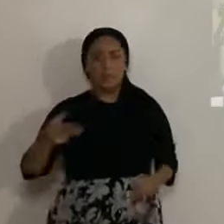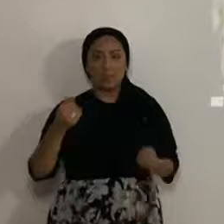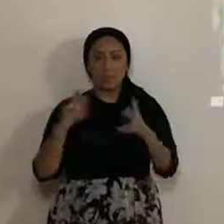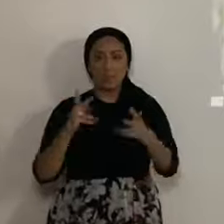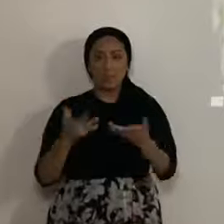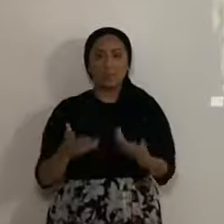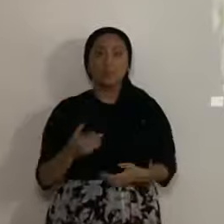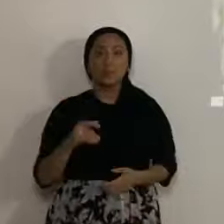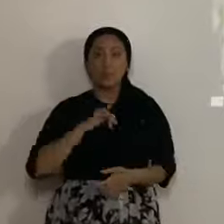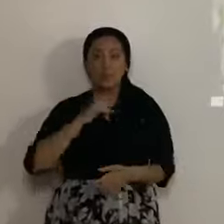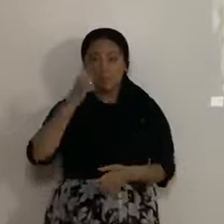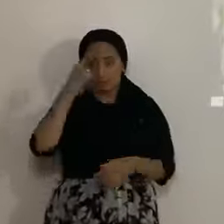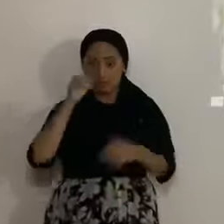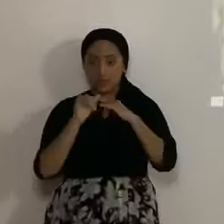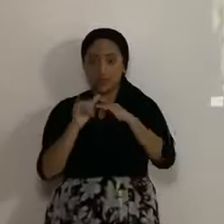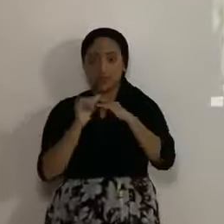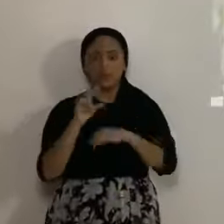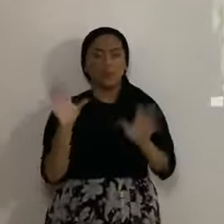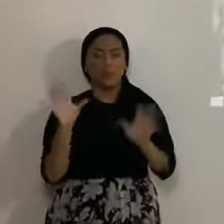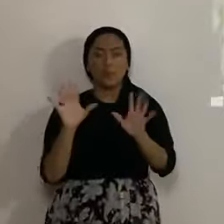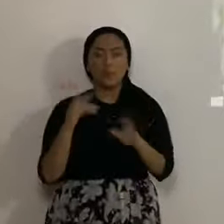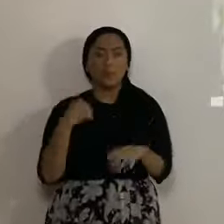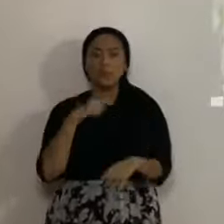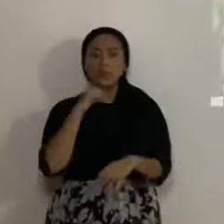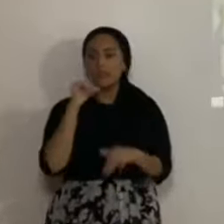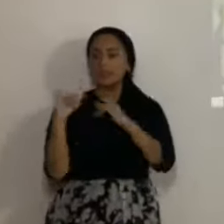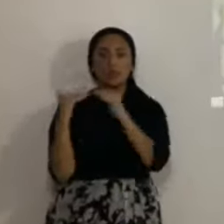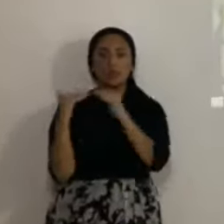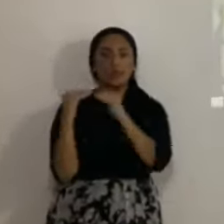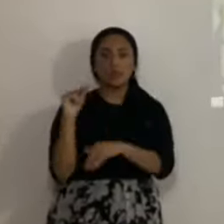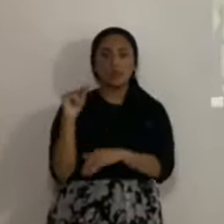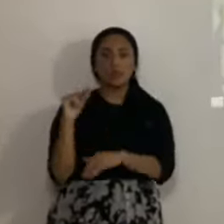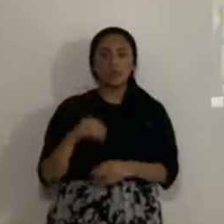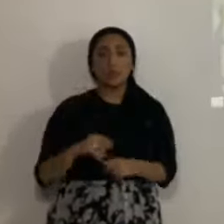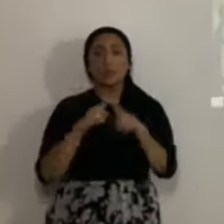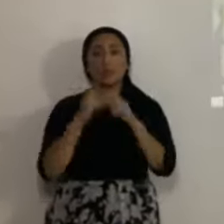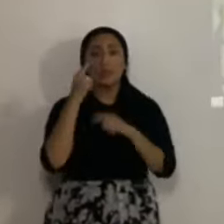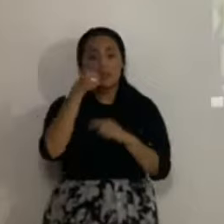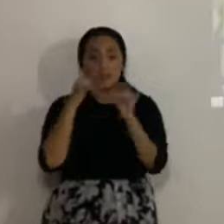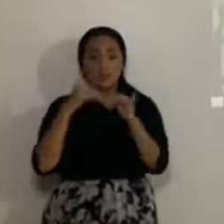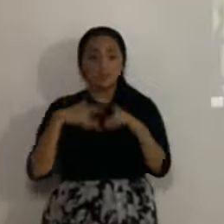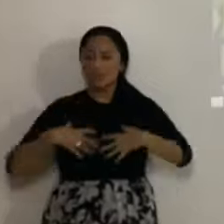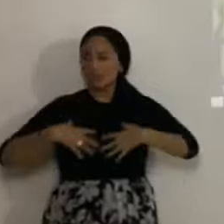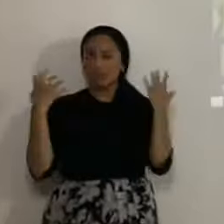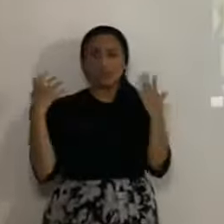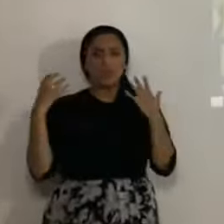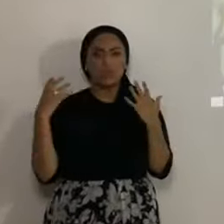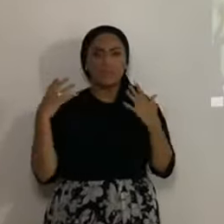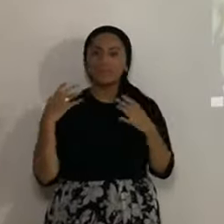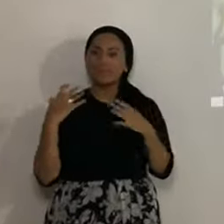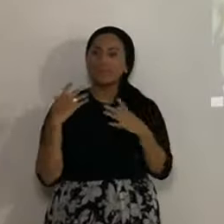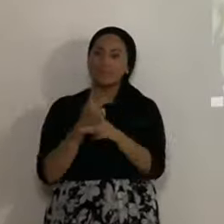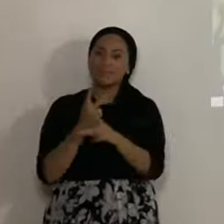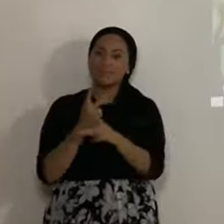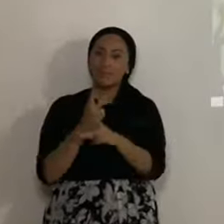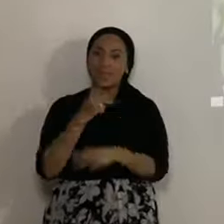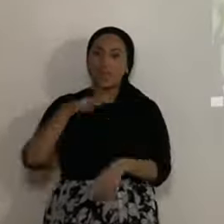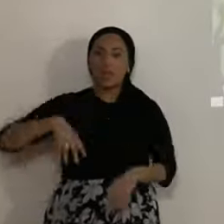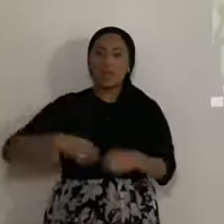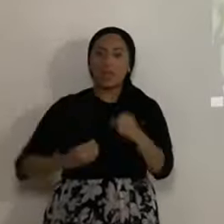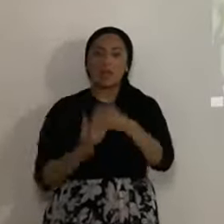¿Acaso yo iba a hacer lo mismo? Pues no, porque no somos iguales. Pero si tú todavía te enfadas, te enojas, cuidado, te